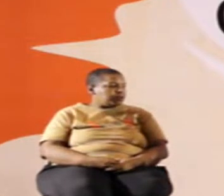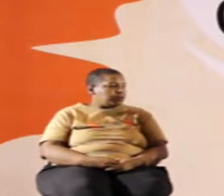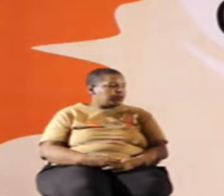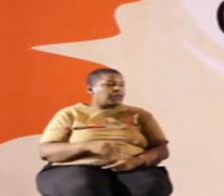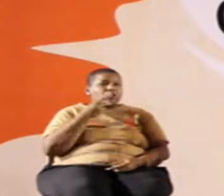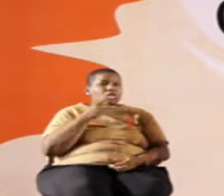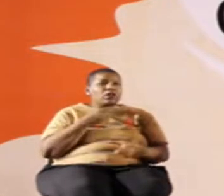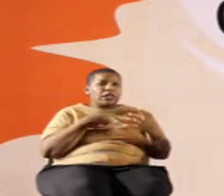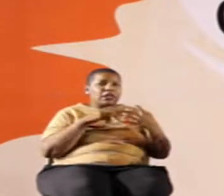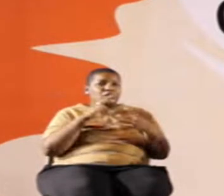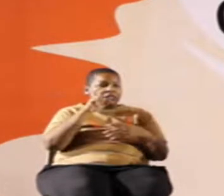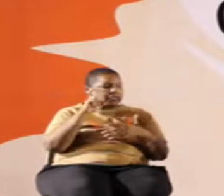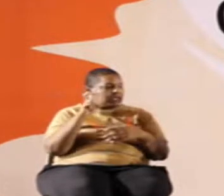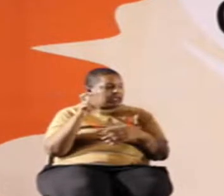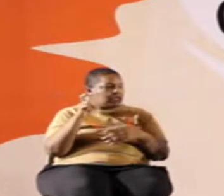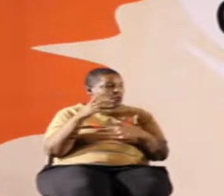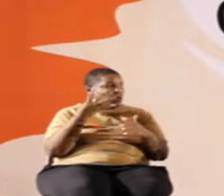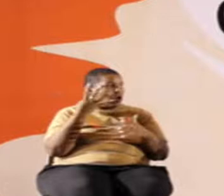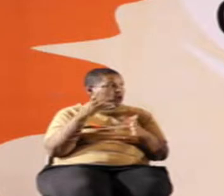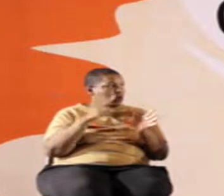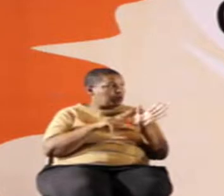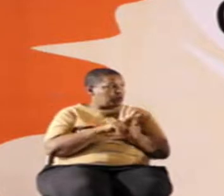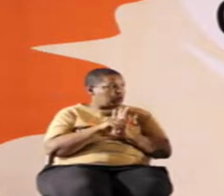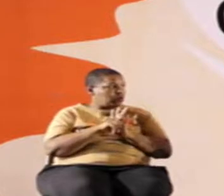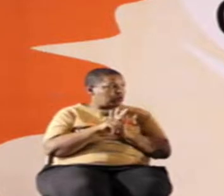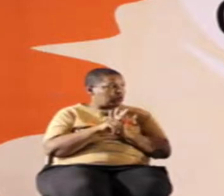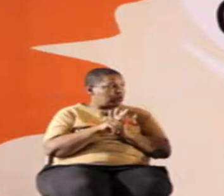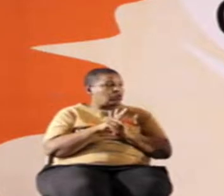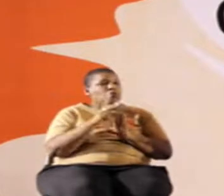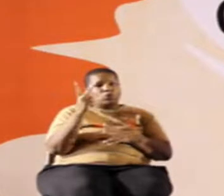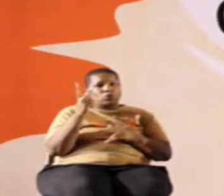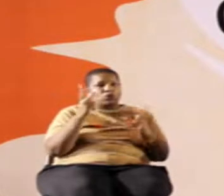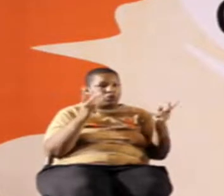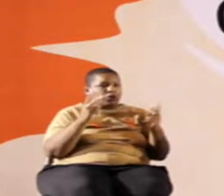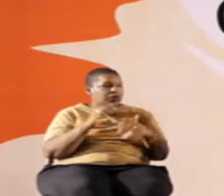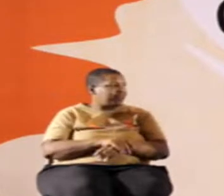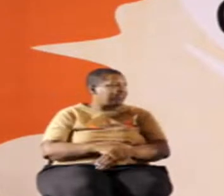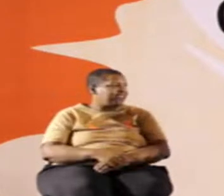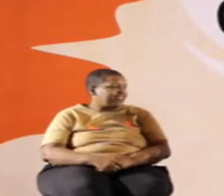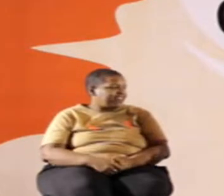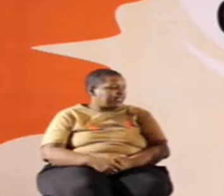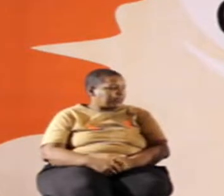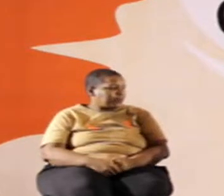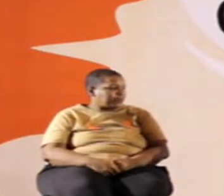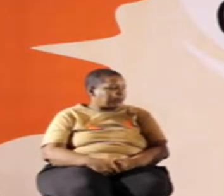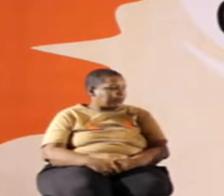tem uns cinco, são quatro. Então, duas e duas? É.